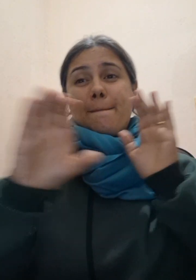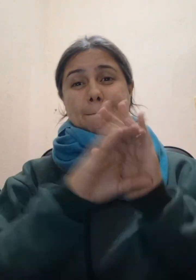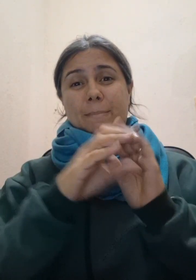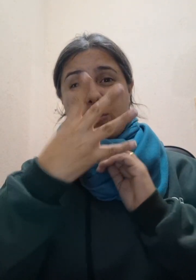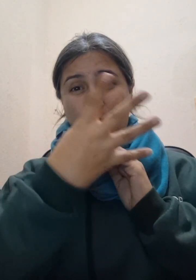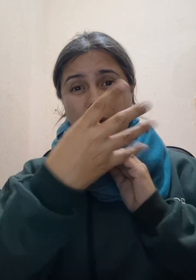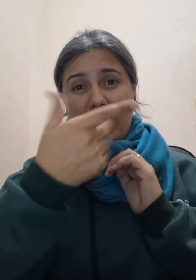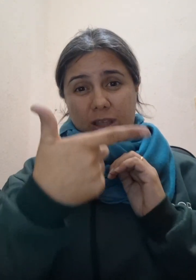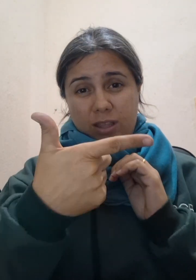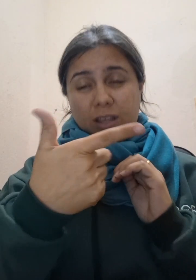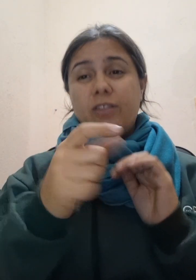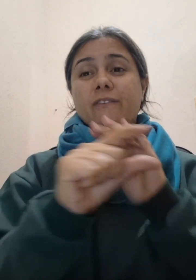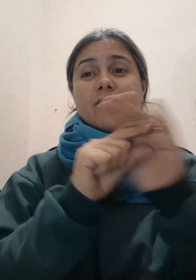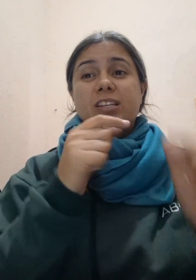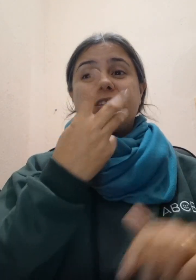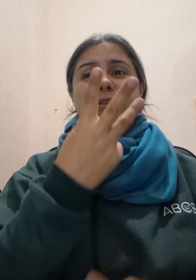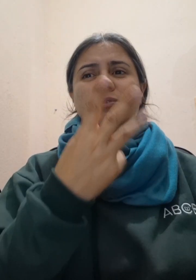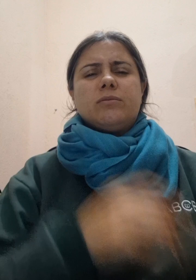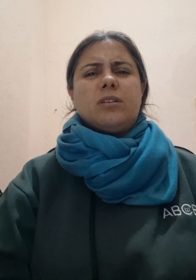Ele é soberano.